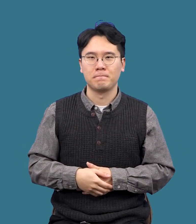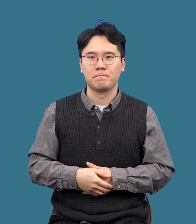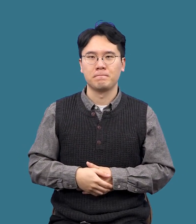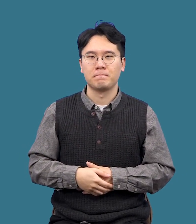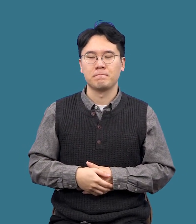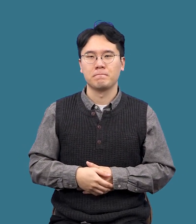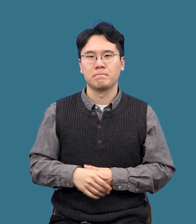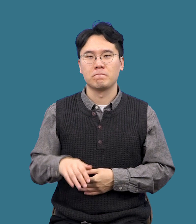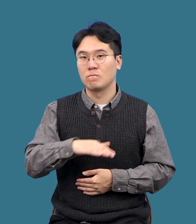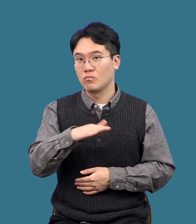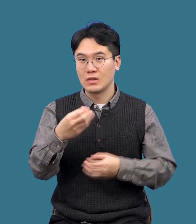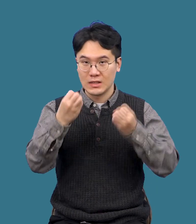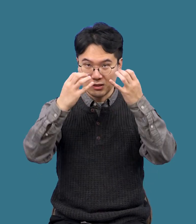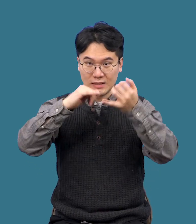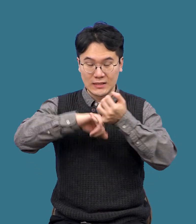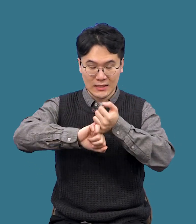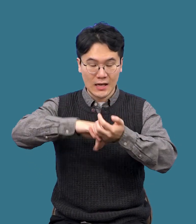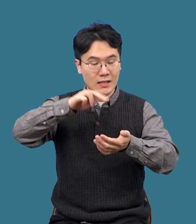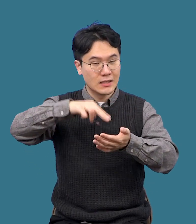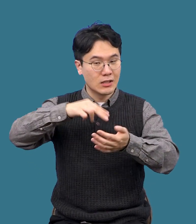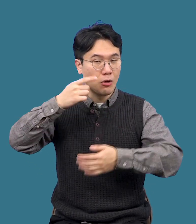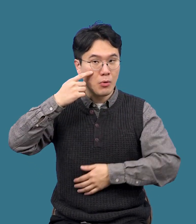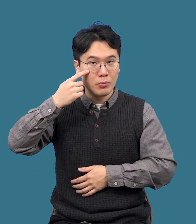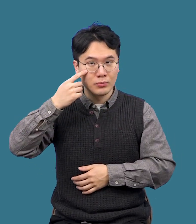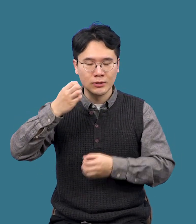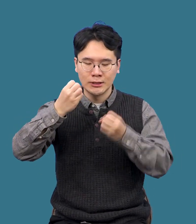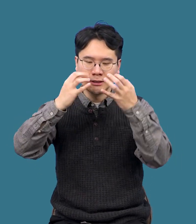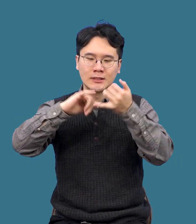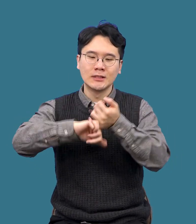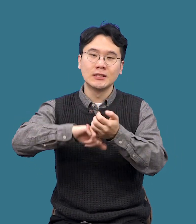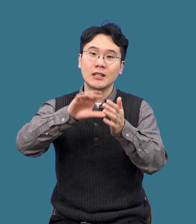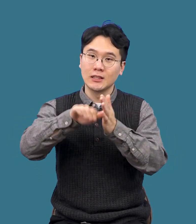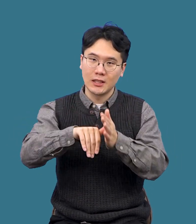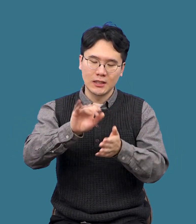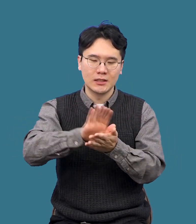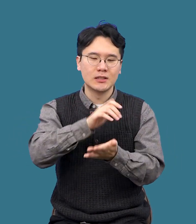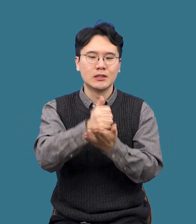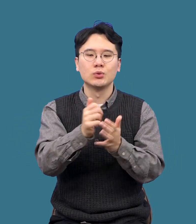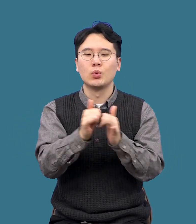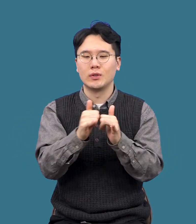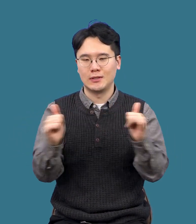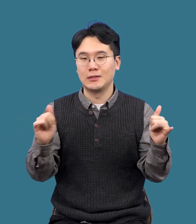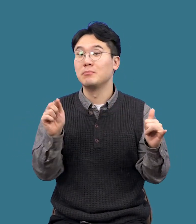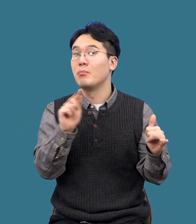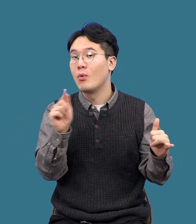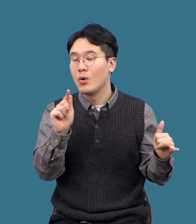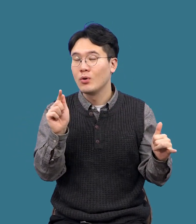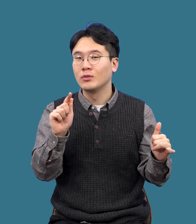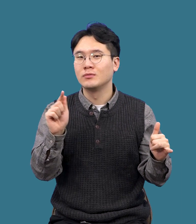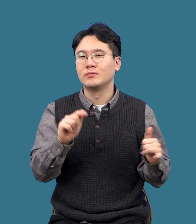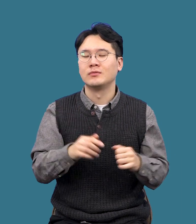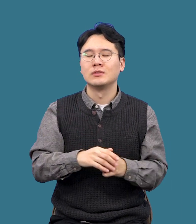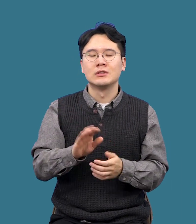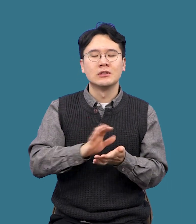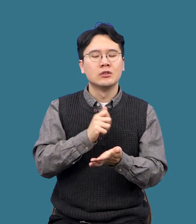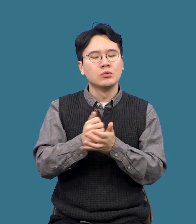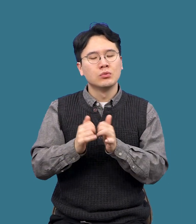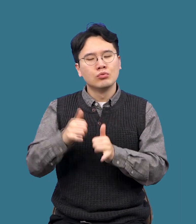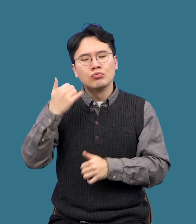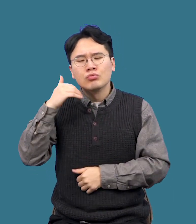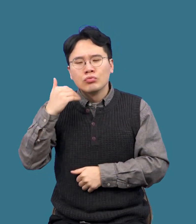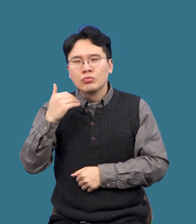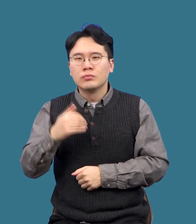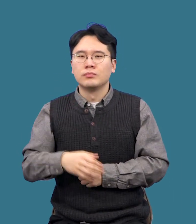자, 우리가 신약에 읽어보시면 신약시대 그리스도인들의 정의, 도대체 크리스천은 누구인가? 베드로전서